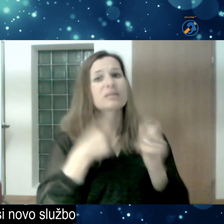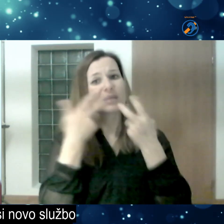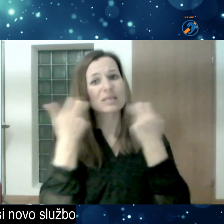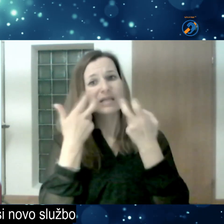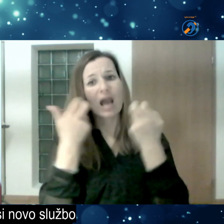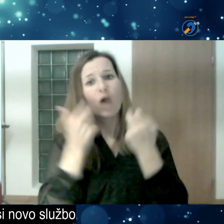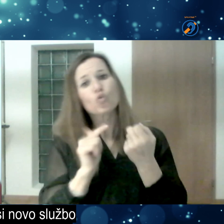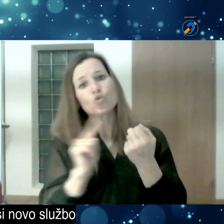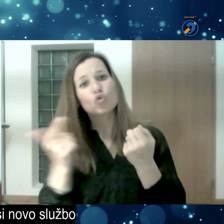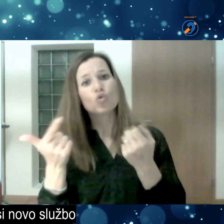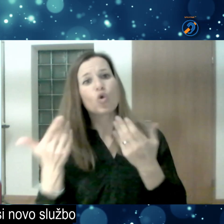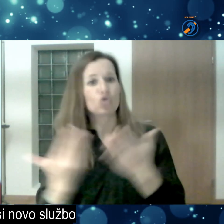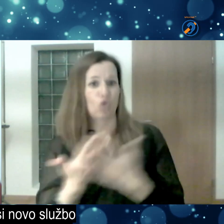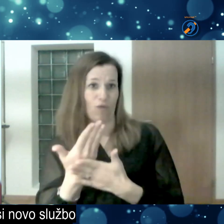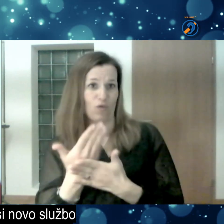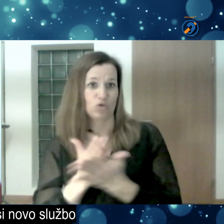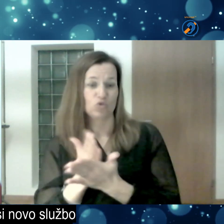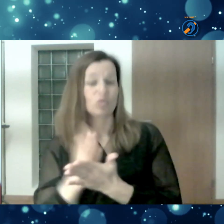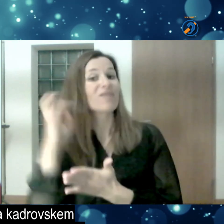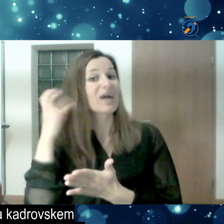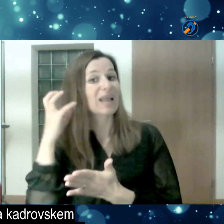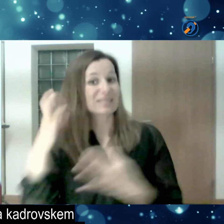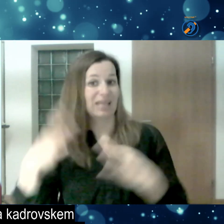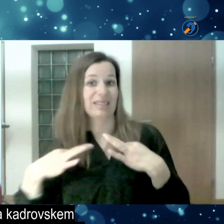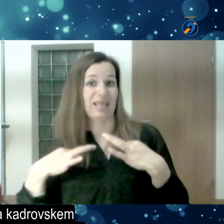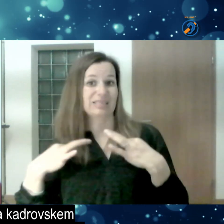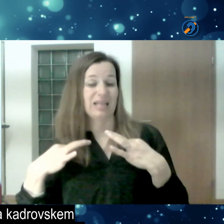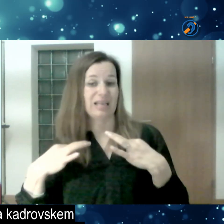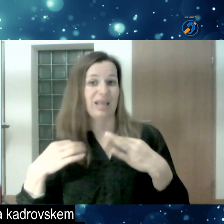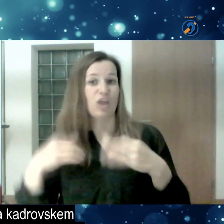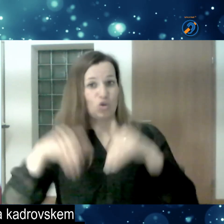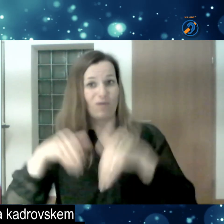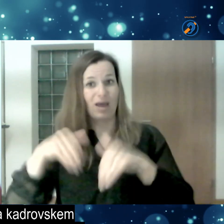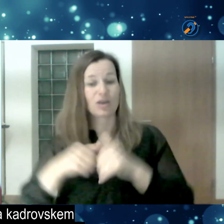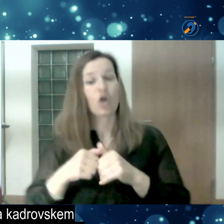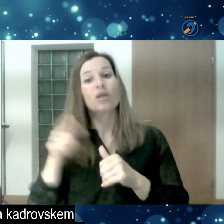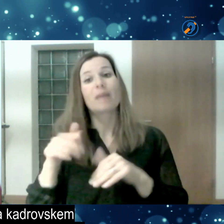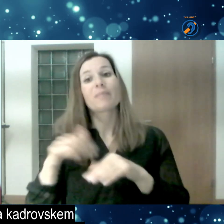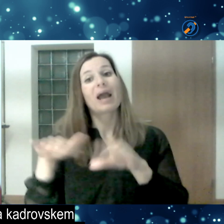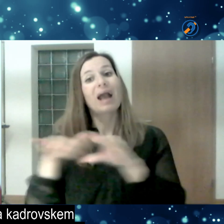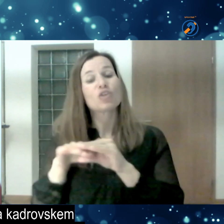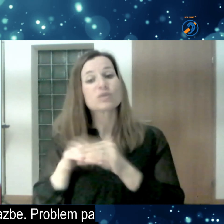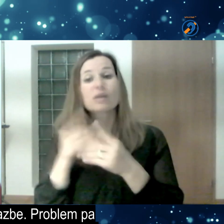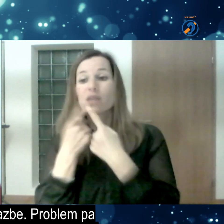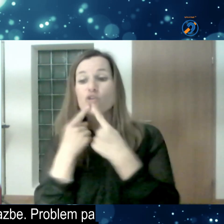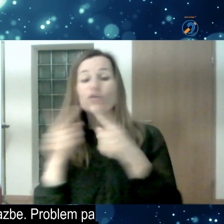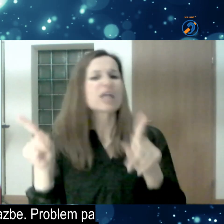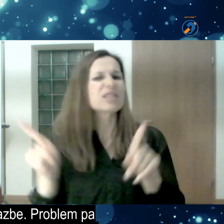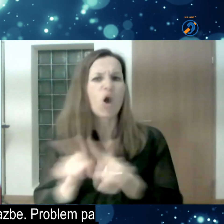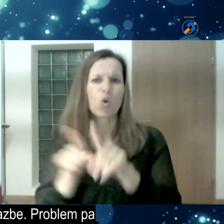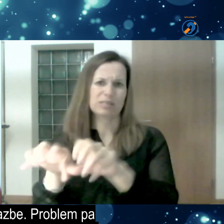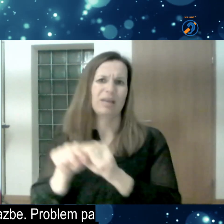novo službo v kranjski tekstilni tovarni, kjer so me tudi na kadrovskem razgovoru takoj sprejeli zaradi izkušenj